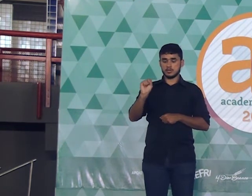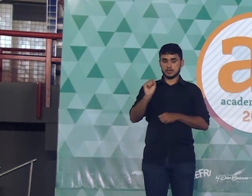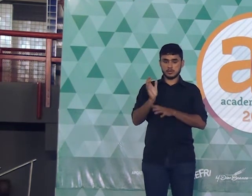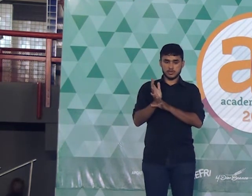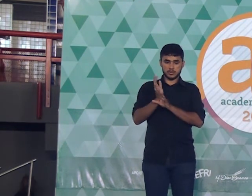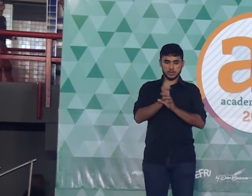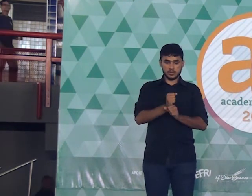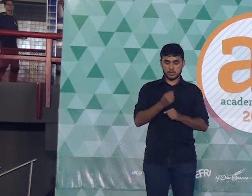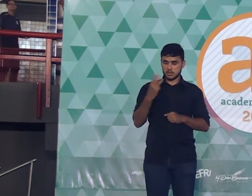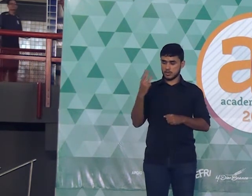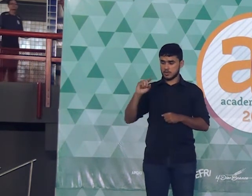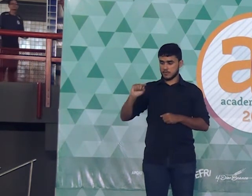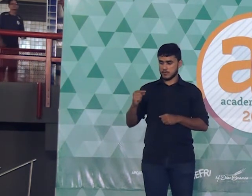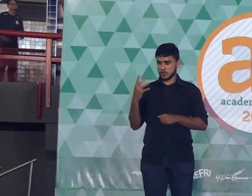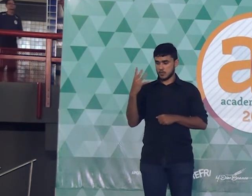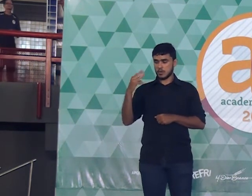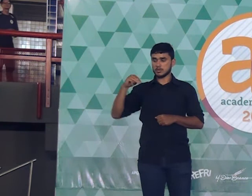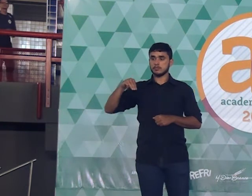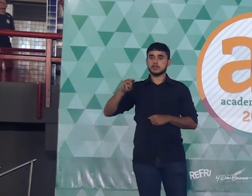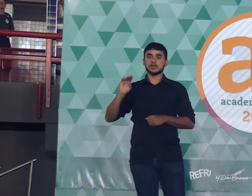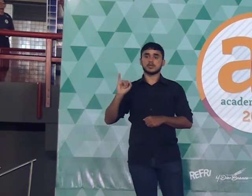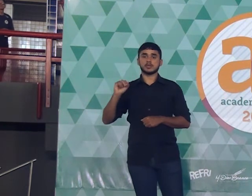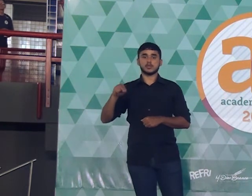total, 3,4.